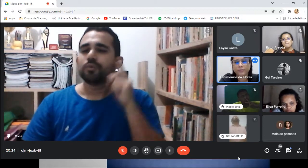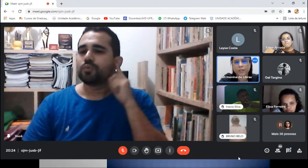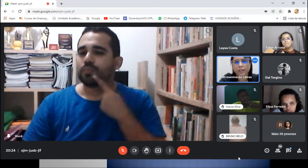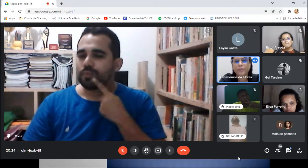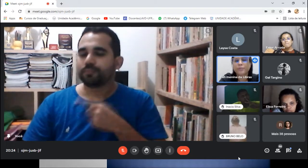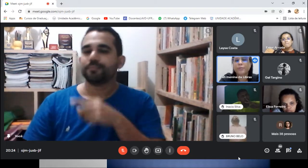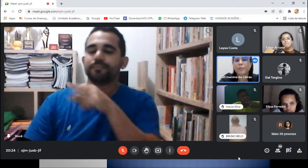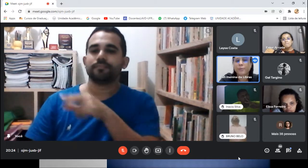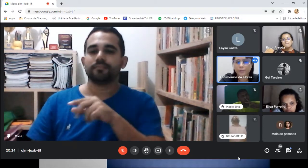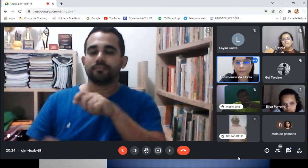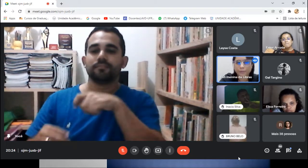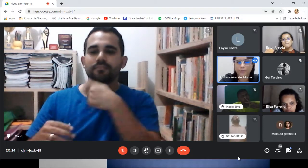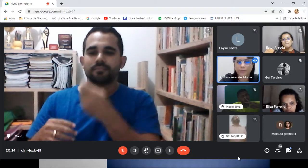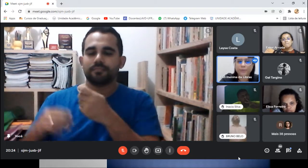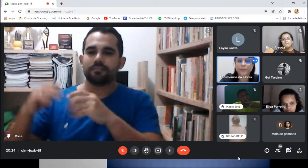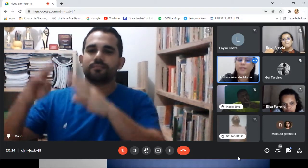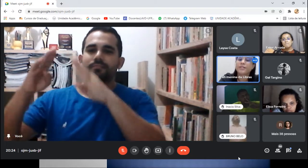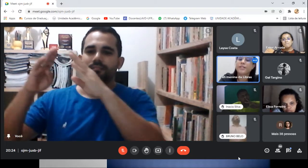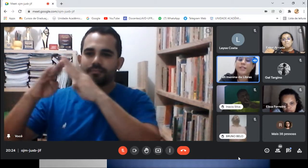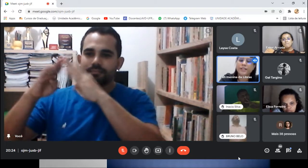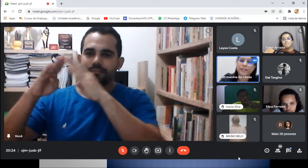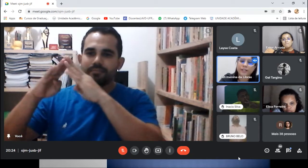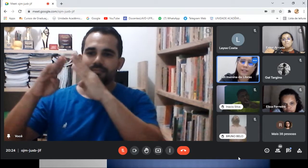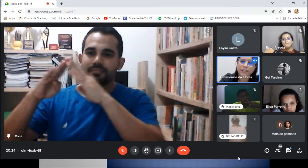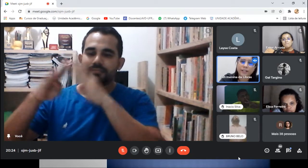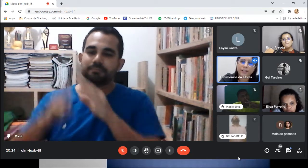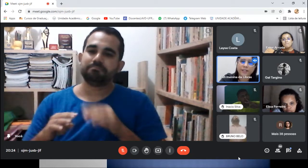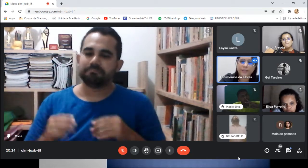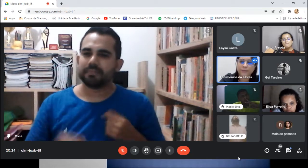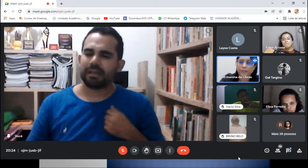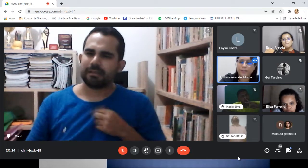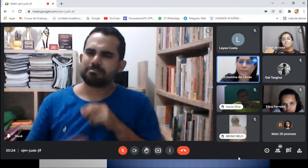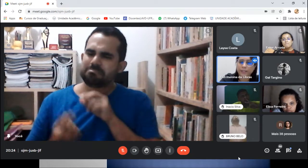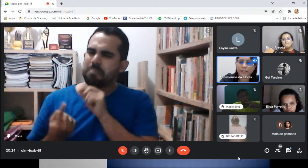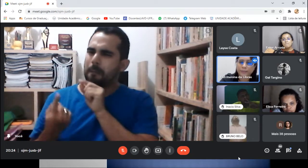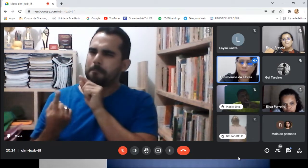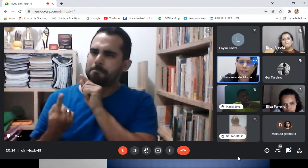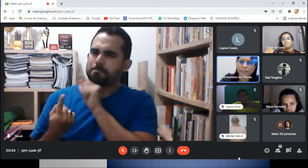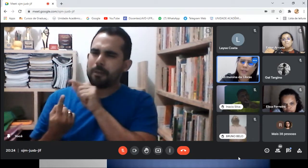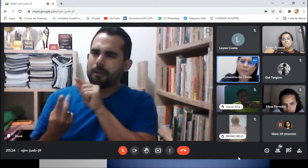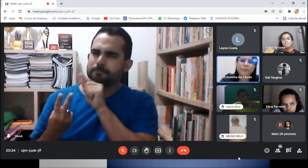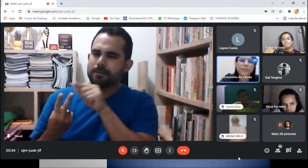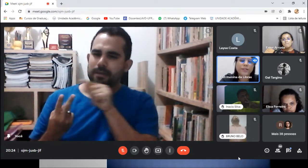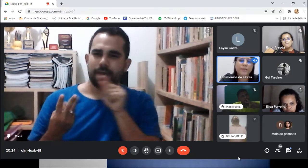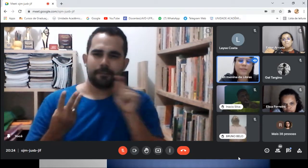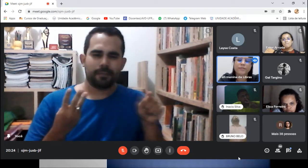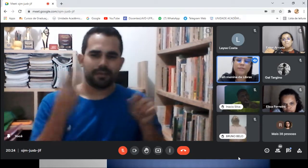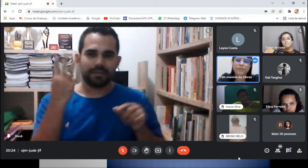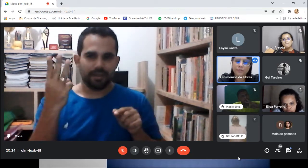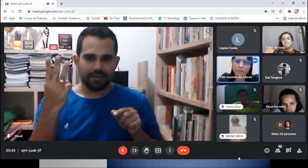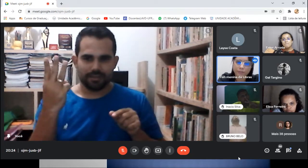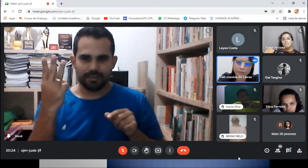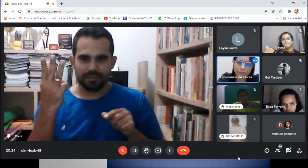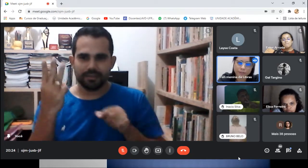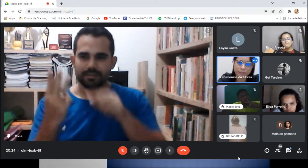aí outro homem surdo sinaliza dessa forma também, e eu percebo essas distinções.